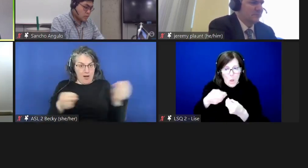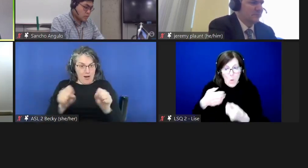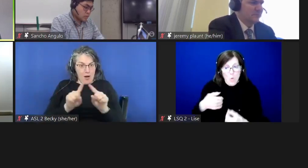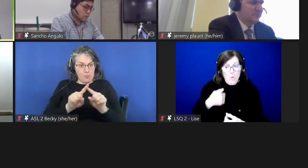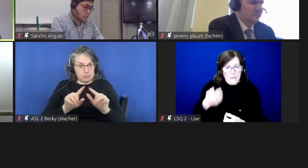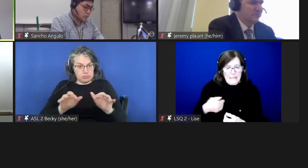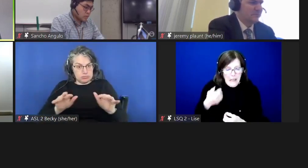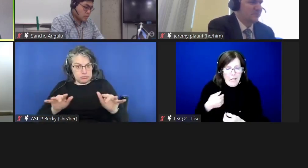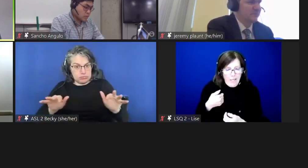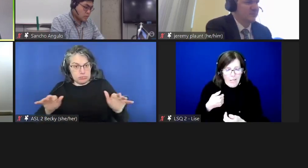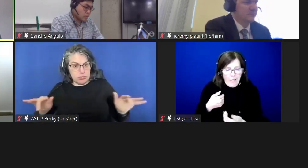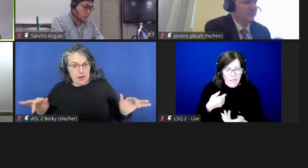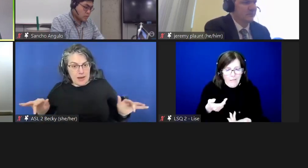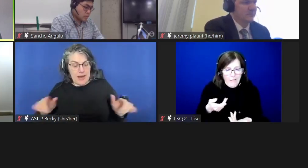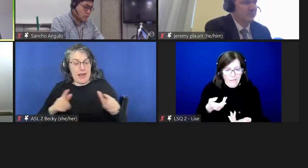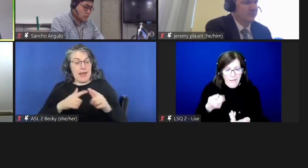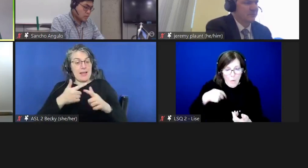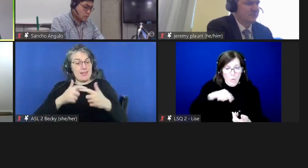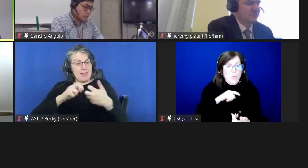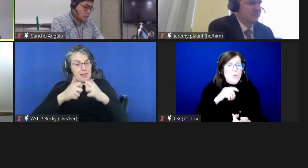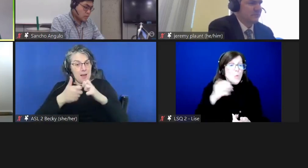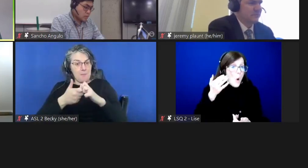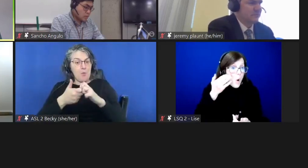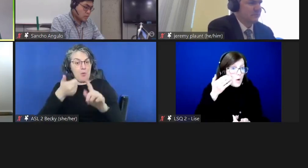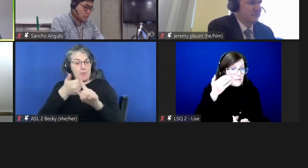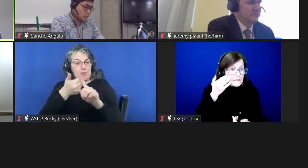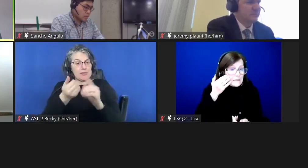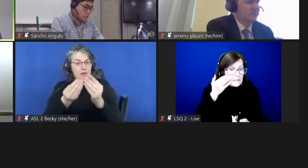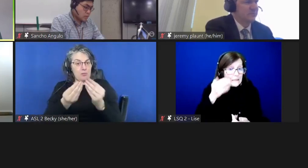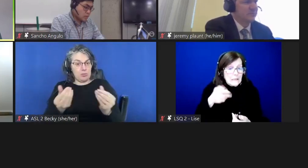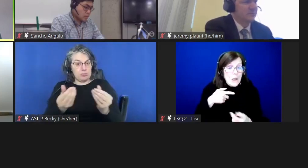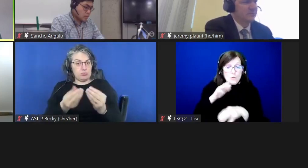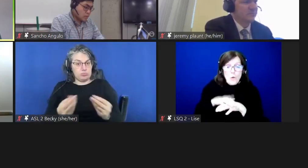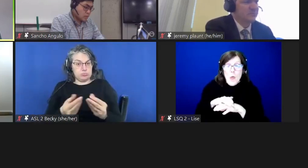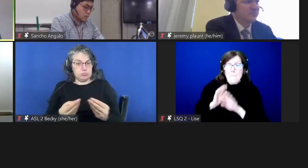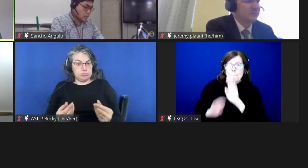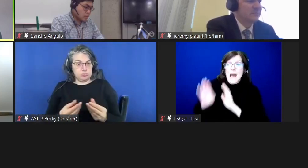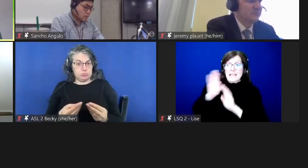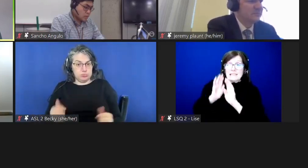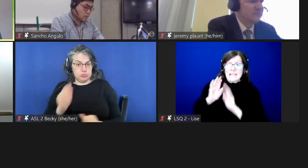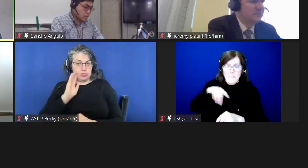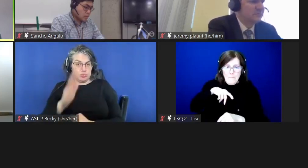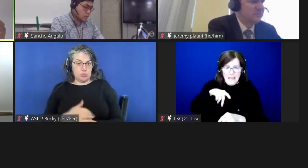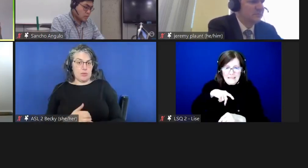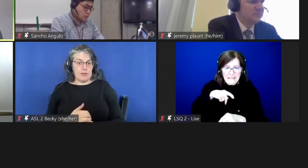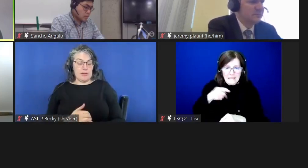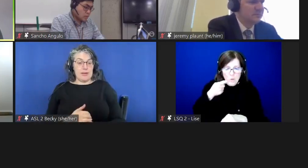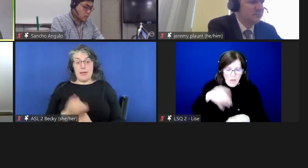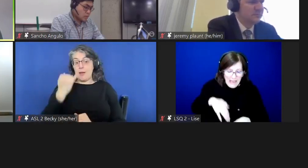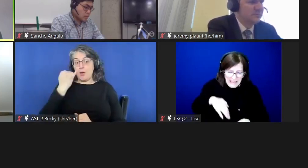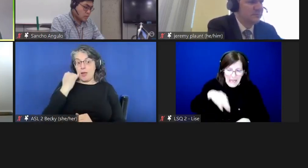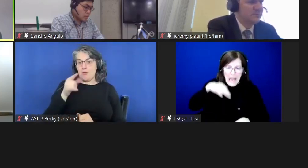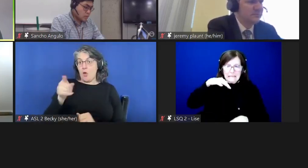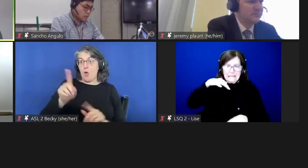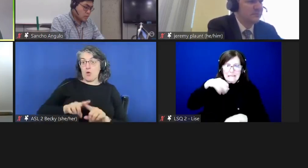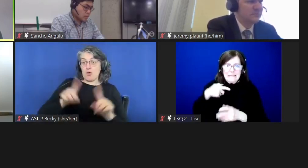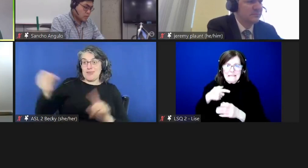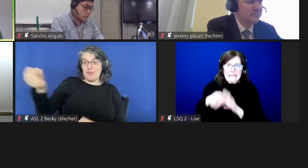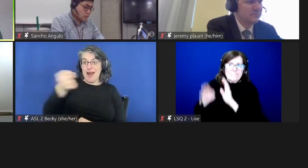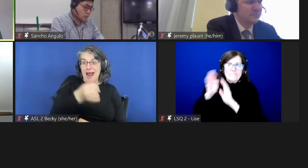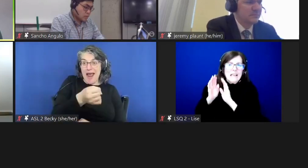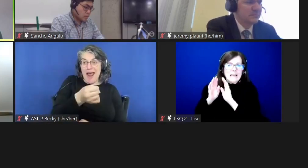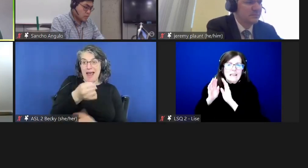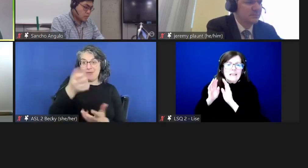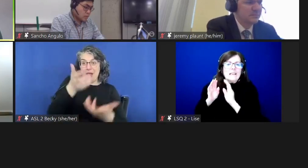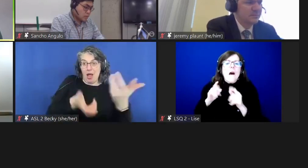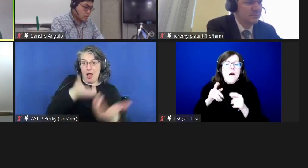nous savons même que nous, du fait de notre passé, de nos horizons à nous, nous allons par définition